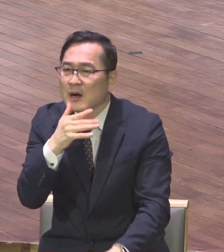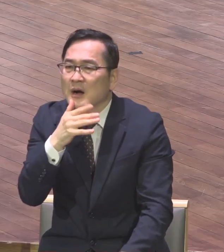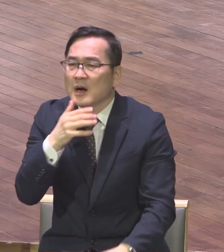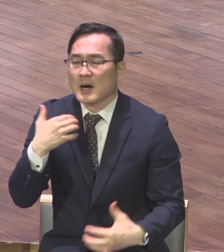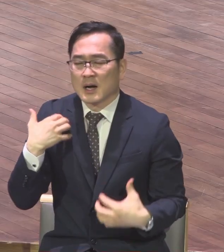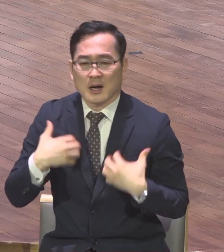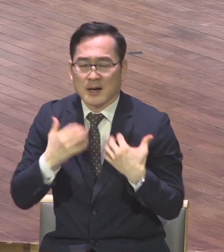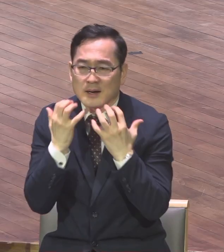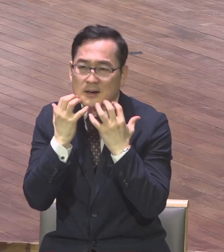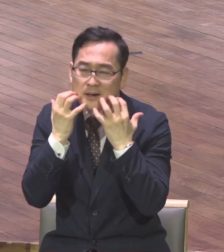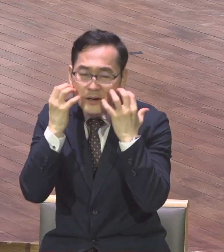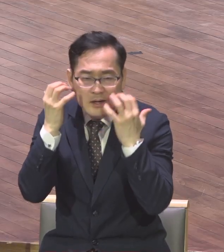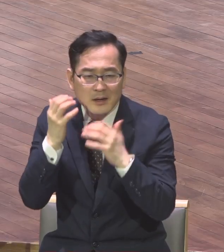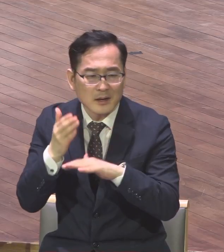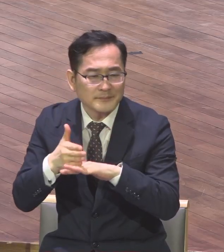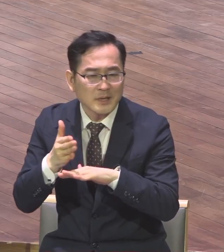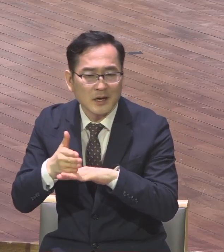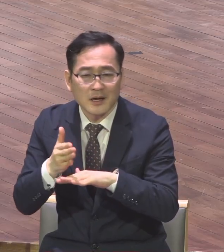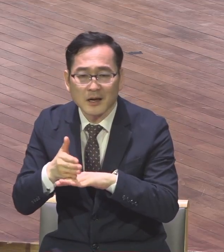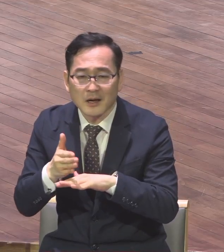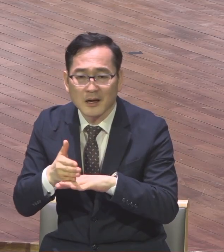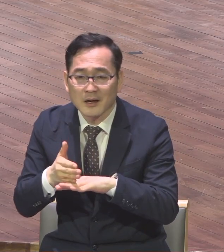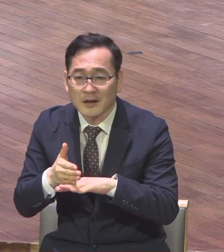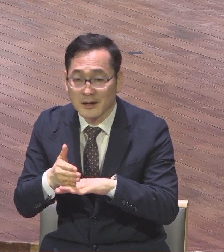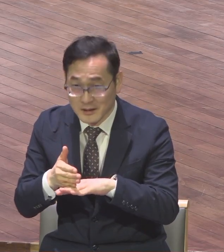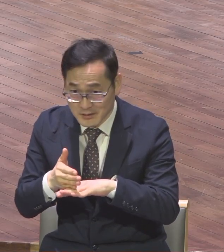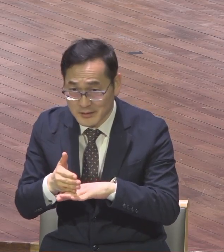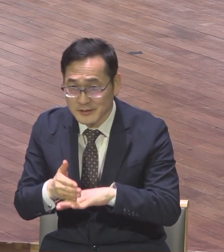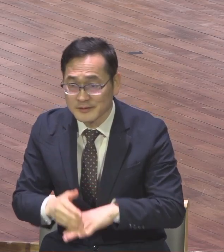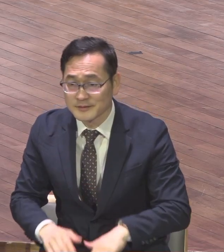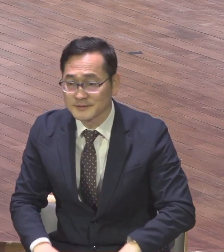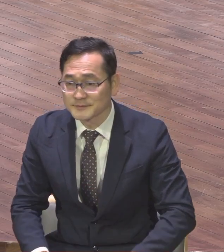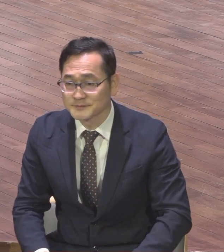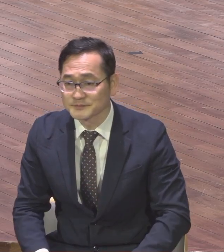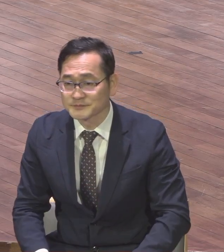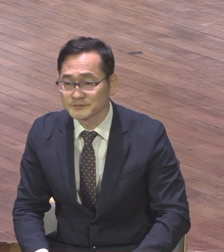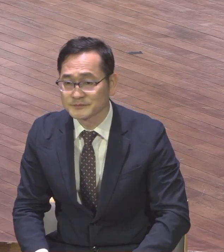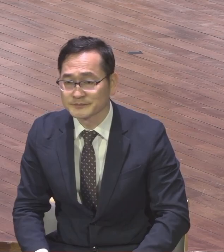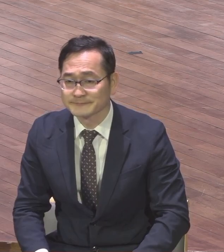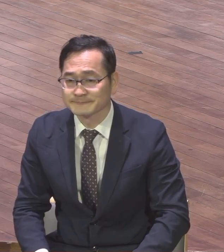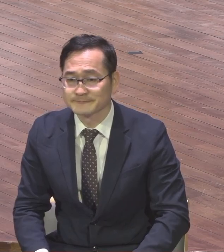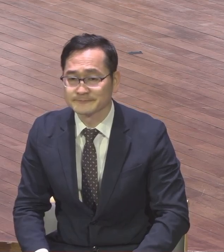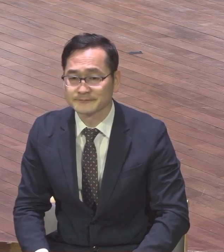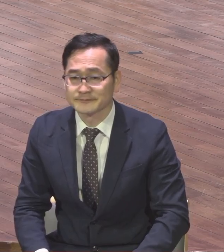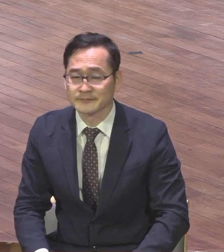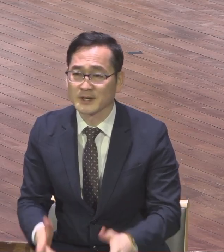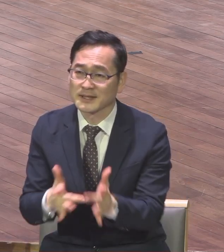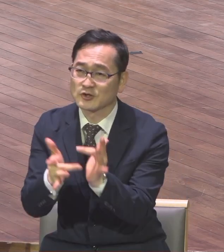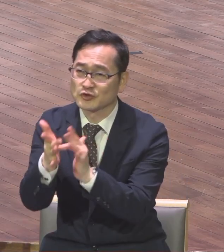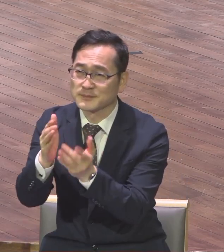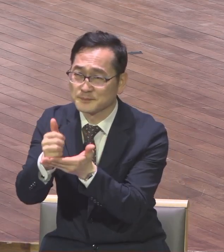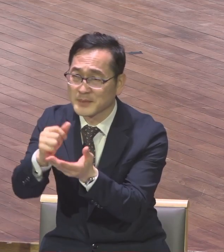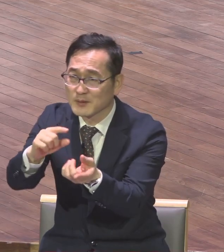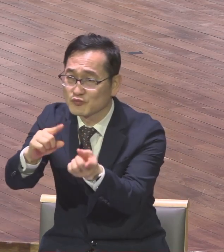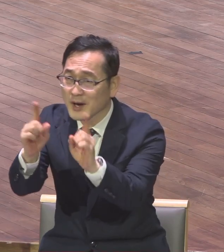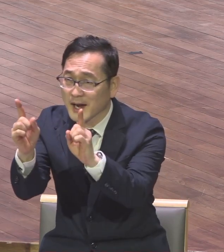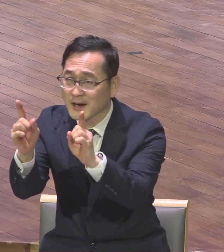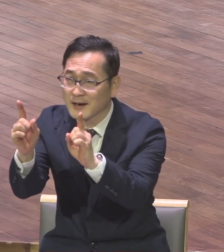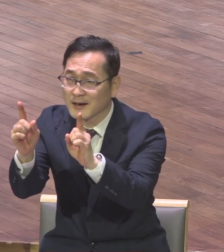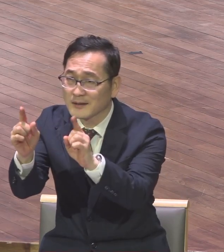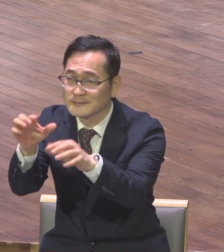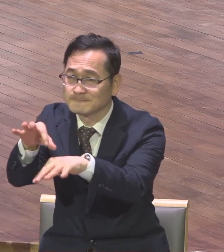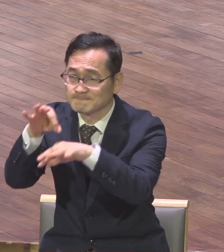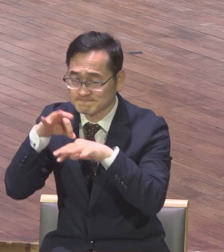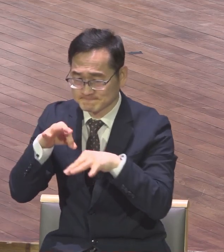부활을 통해서 보여주신 왕적 권세를 실제로 누리면서 성경적 신앙생활하는 여러분